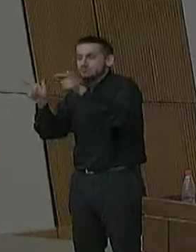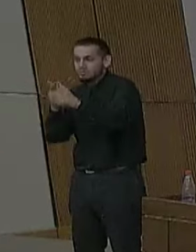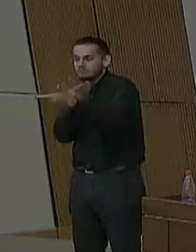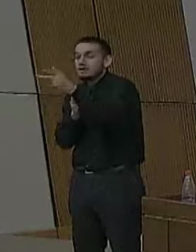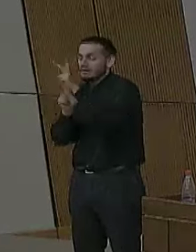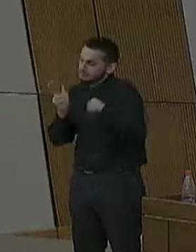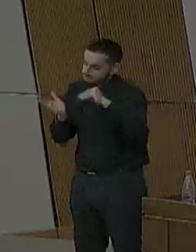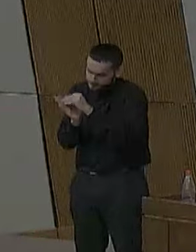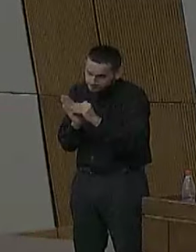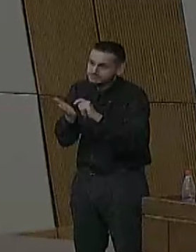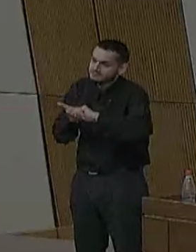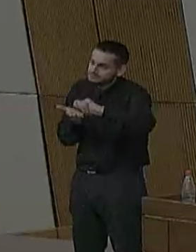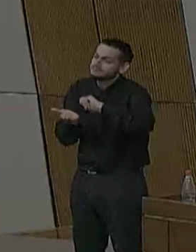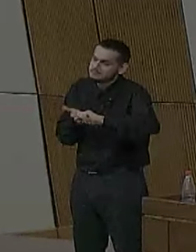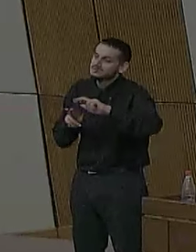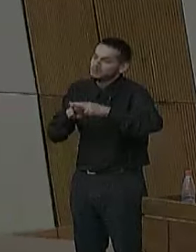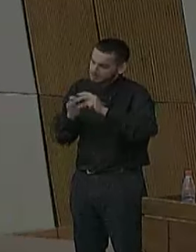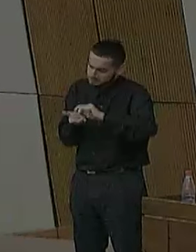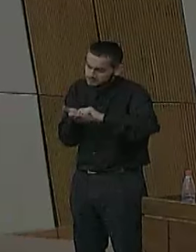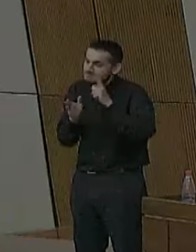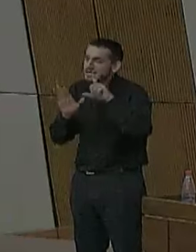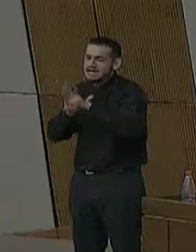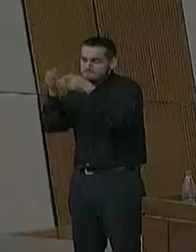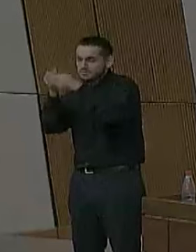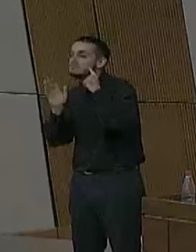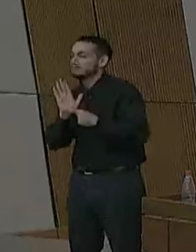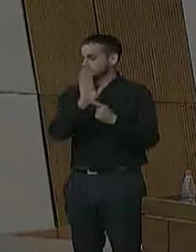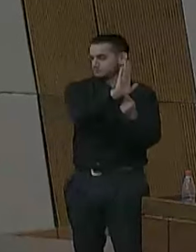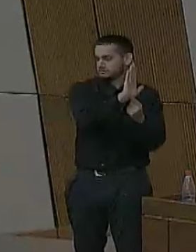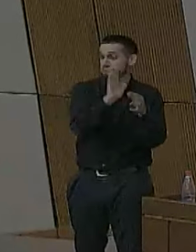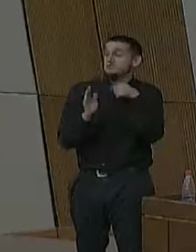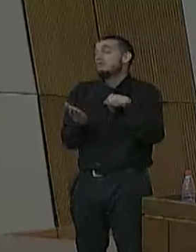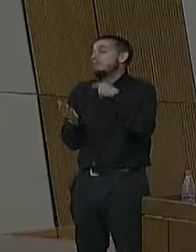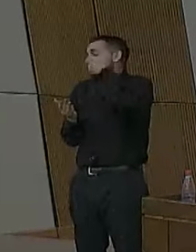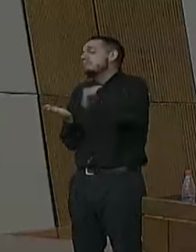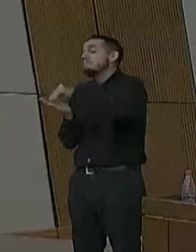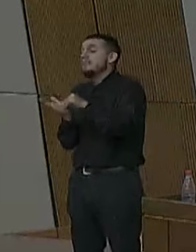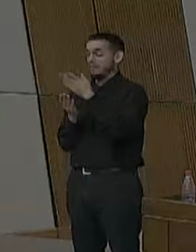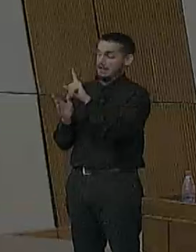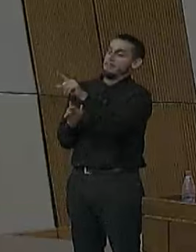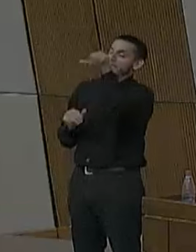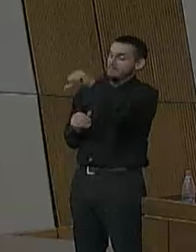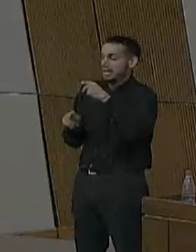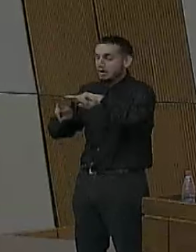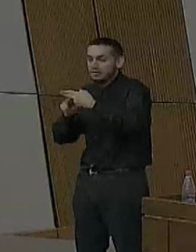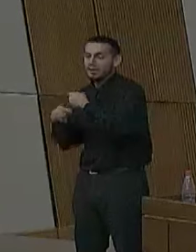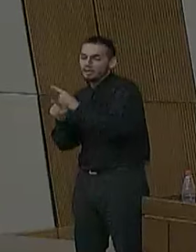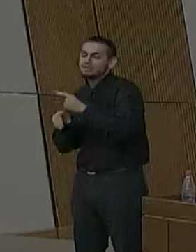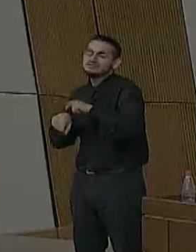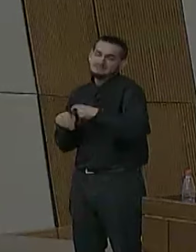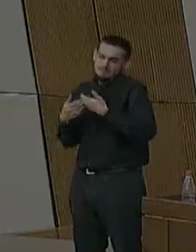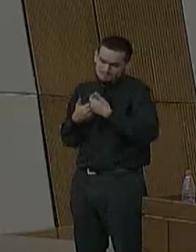Estado podamos redactar esta propuesta de ley con todos los aportes que ya salió el día de hoy y poder